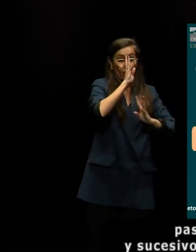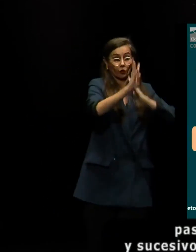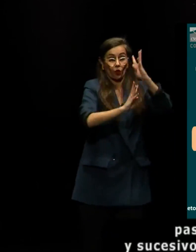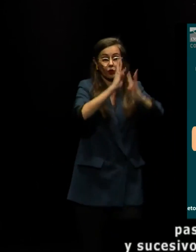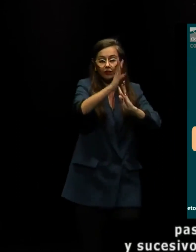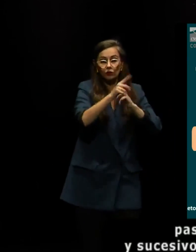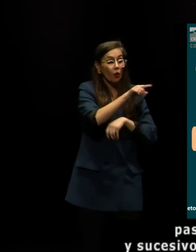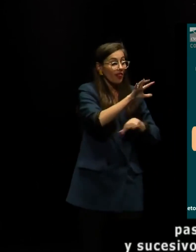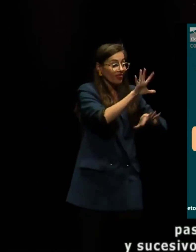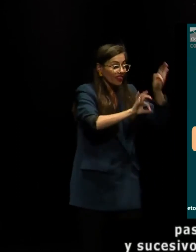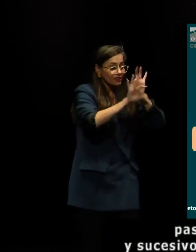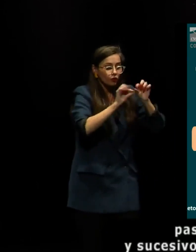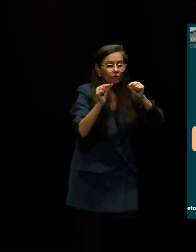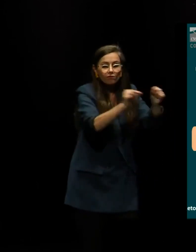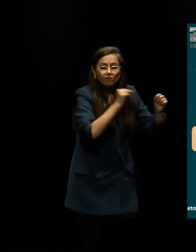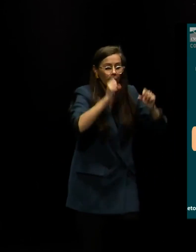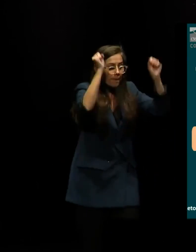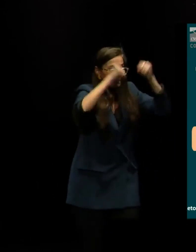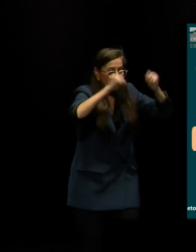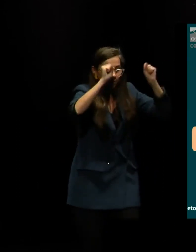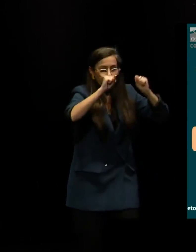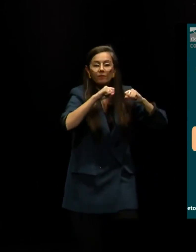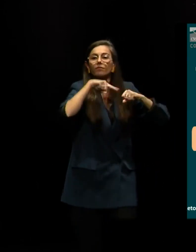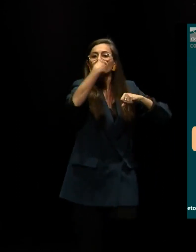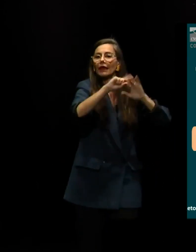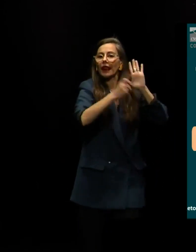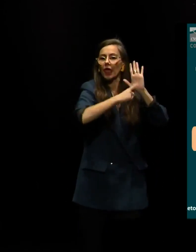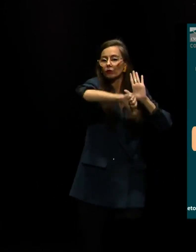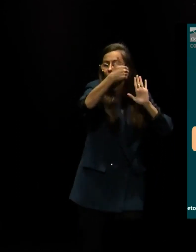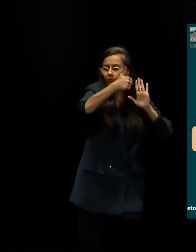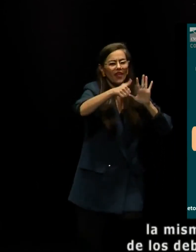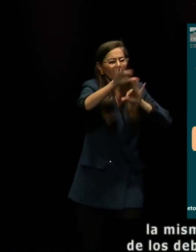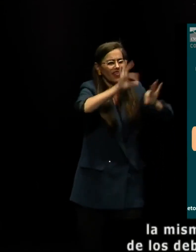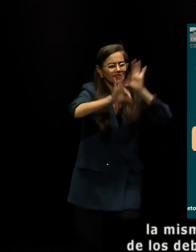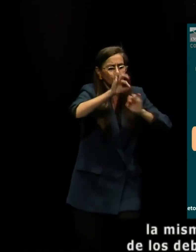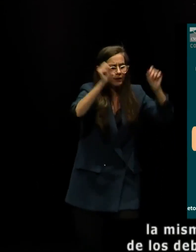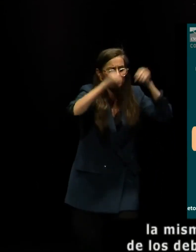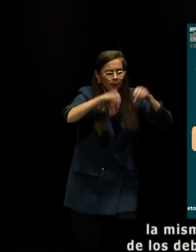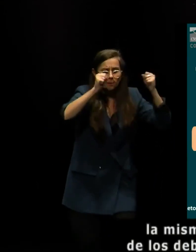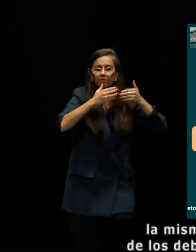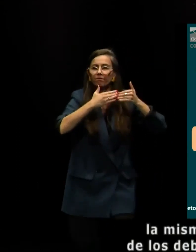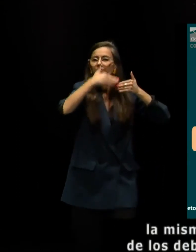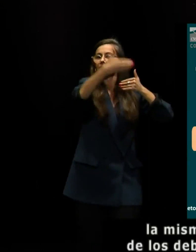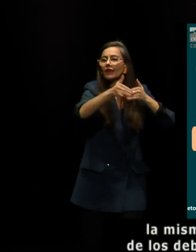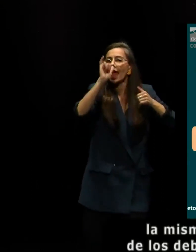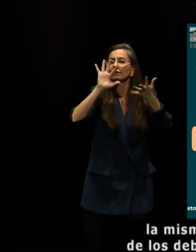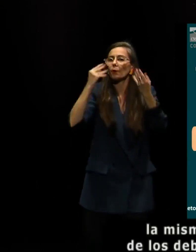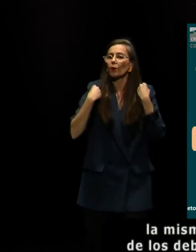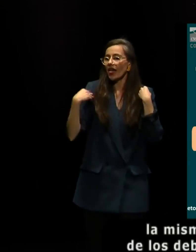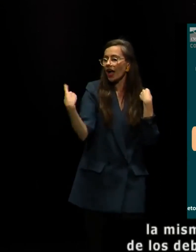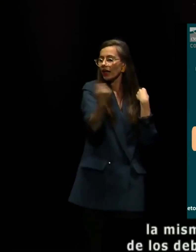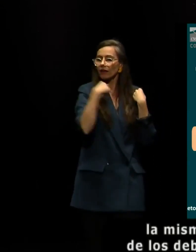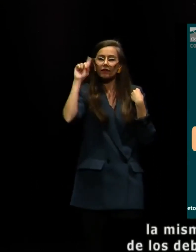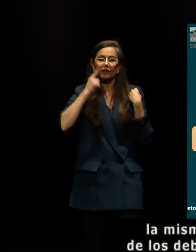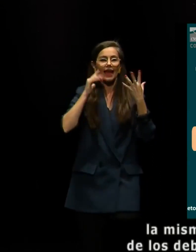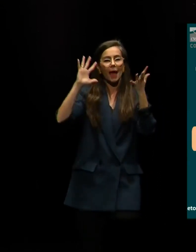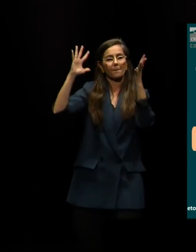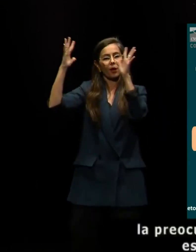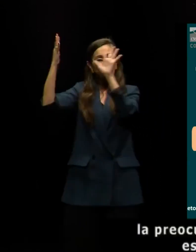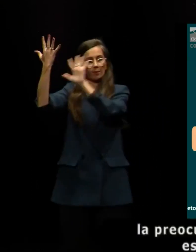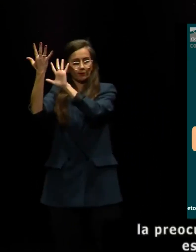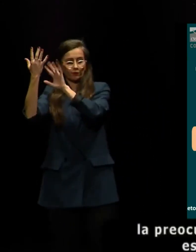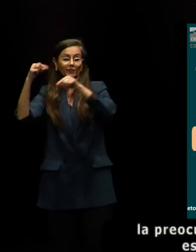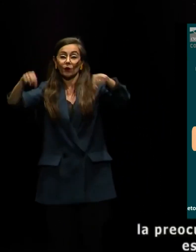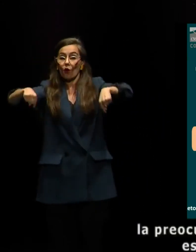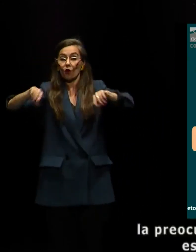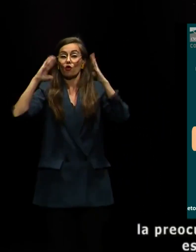de lo que se estaba viviendo dentro del movimiento asociativo y de las asociaciones que conforman nuestra entidad. Y a partir de ahí se tomaron una serie